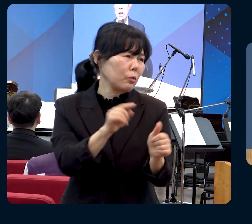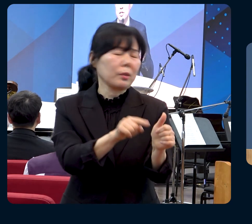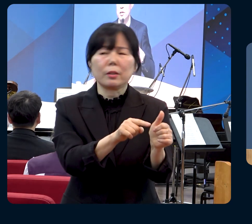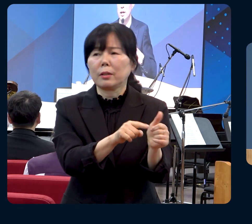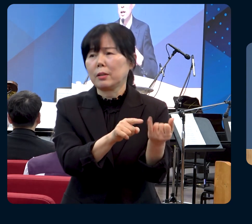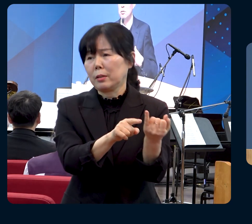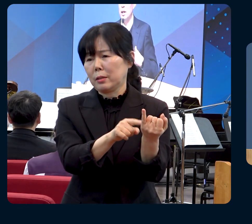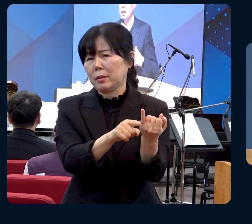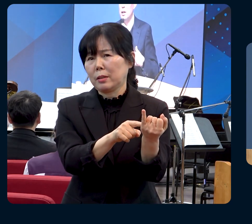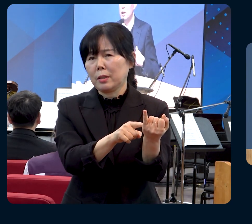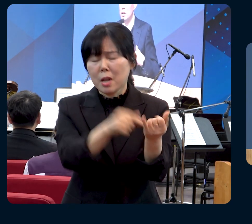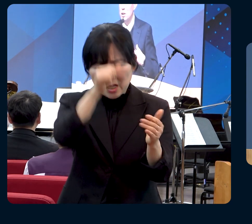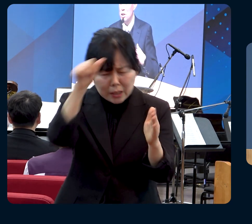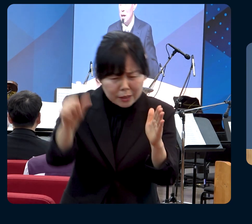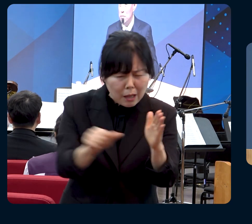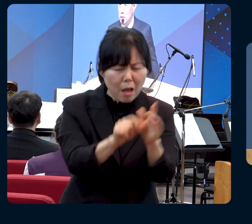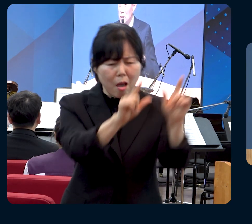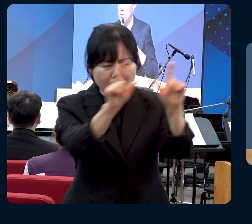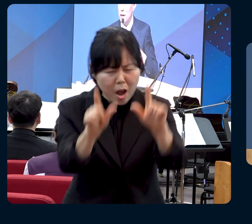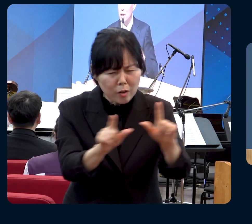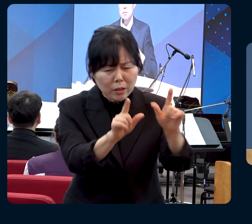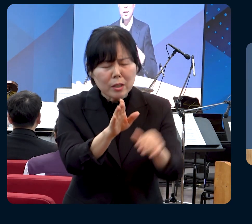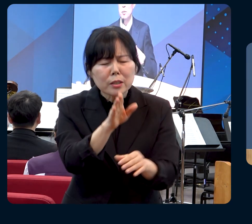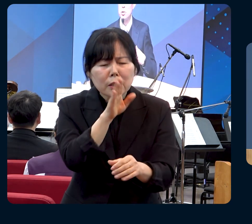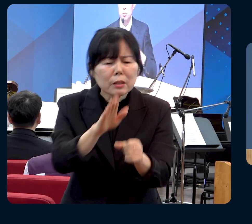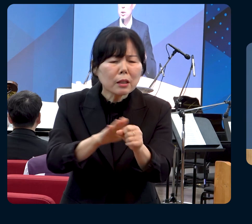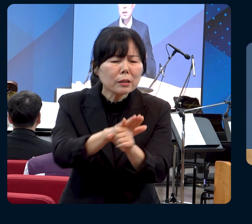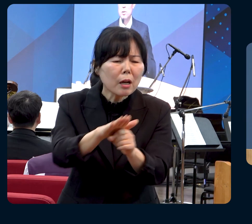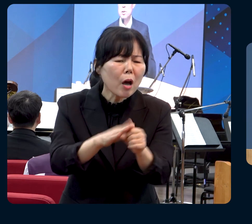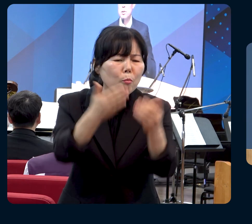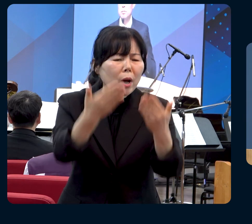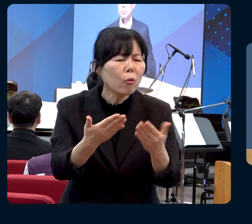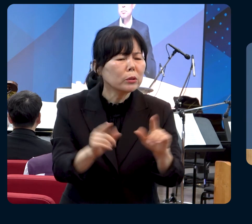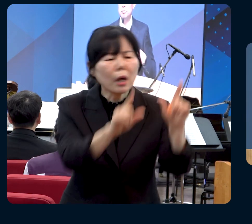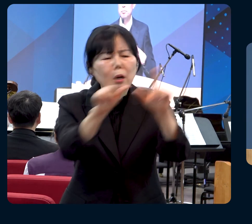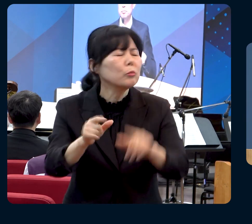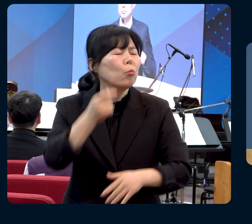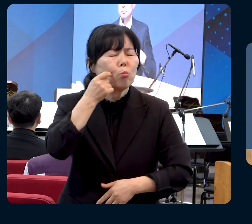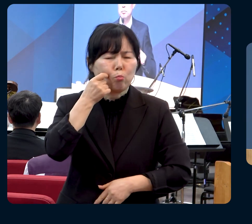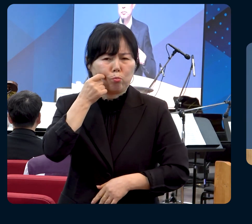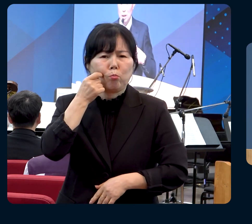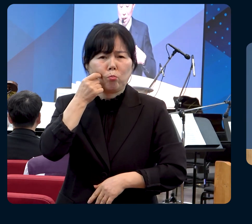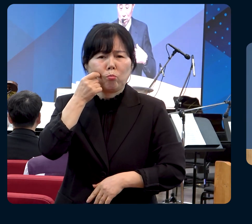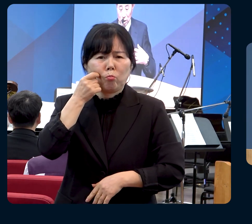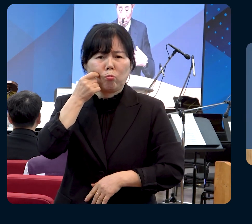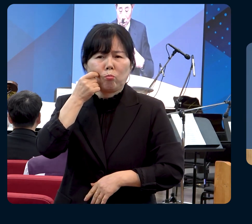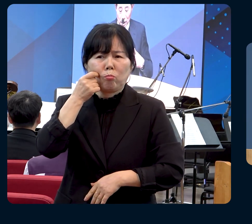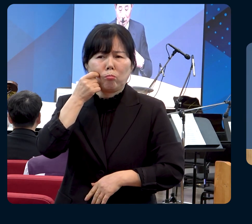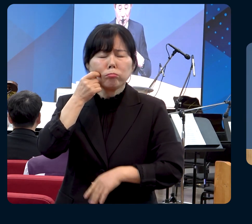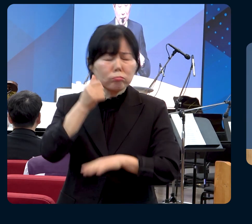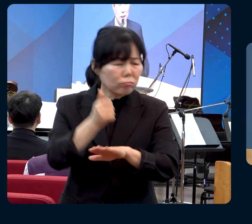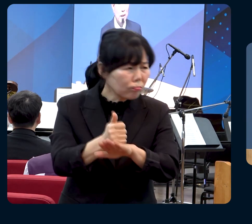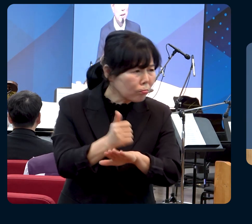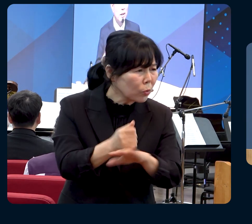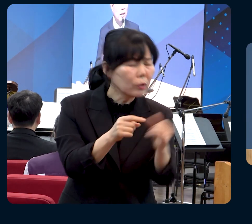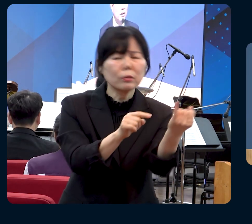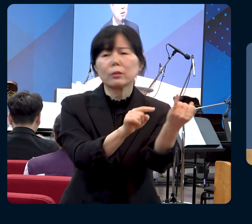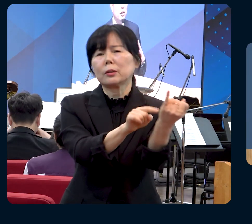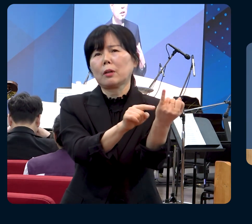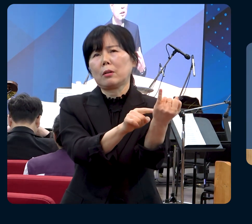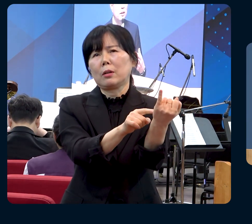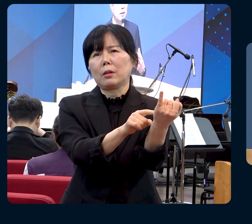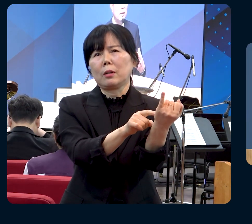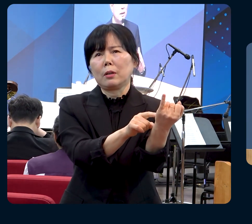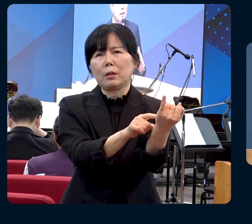그의 인생 가운데 참된 사랑을 받아보지 못한 것이죠. 그러다 보니